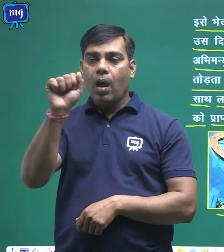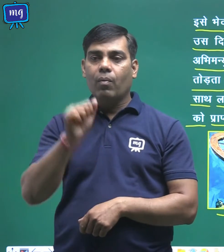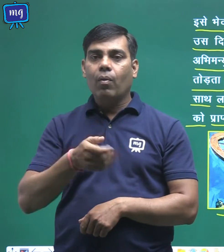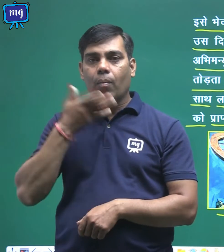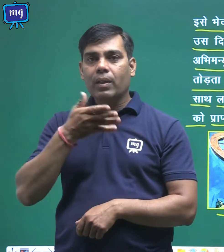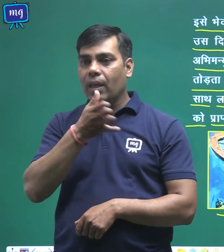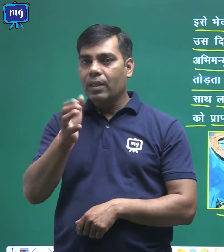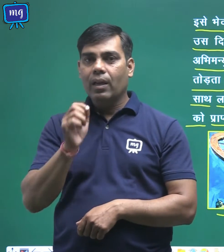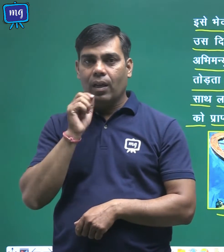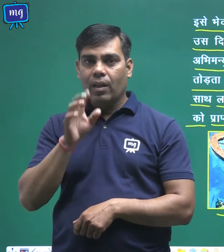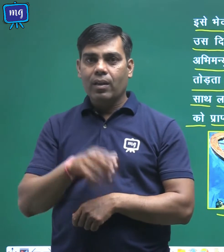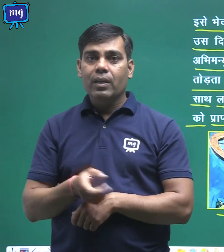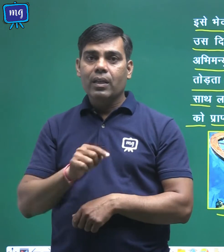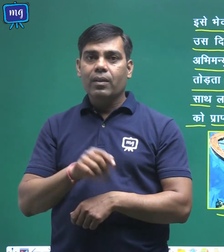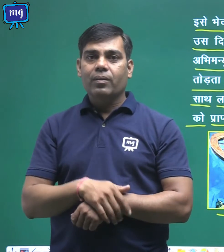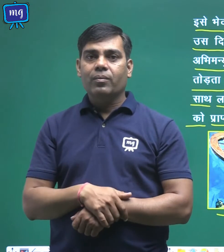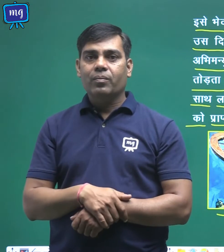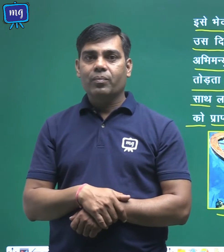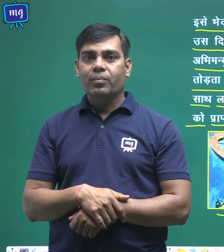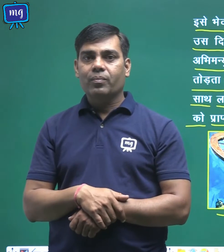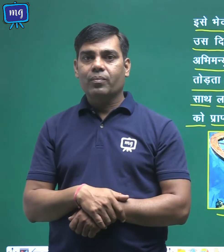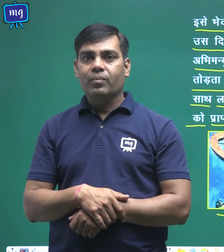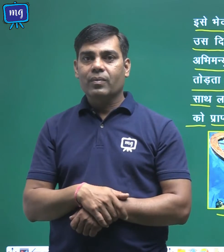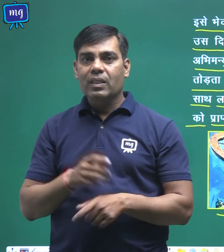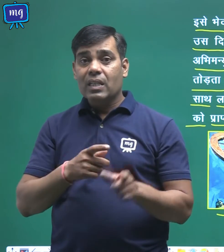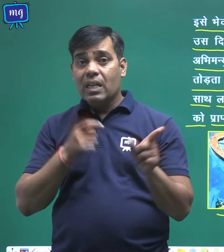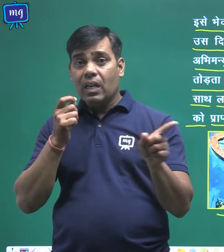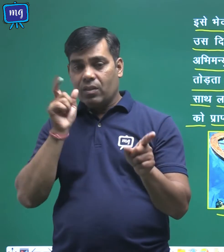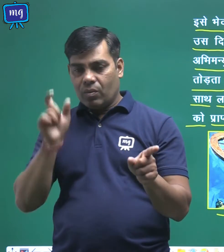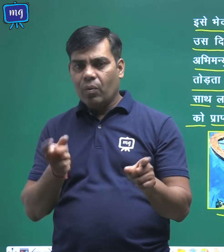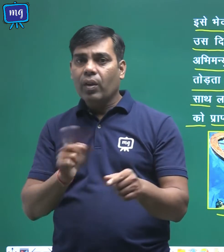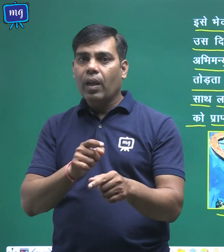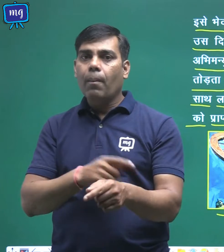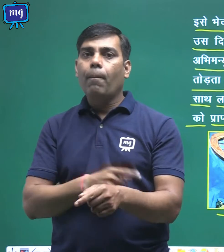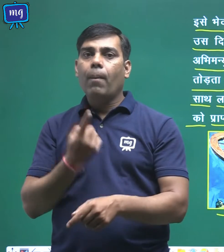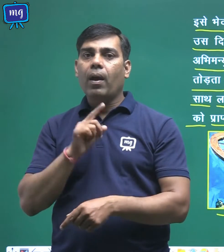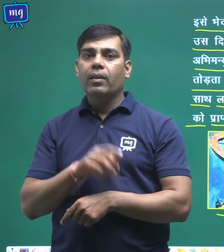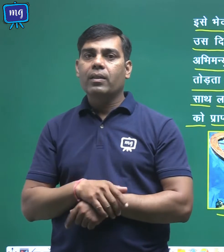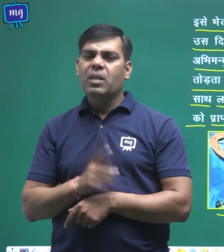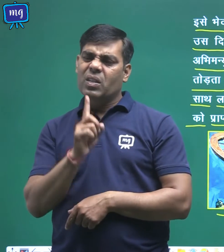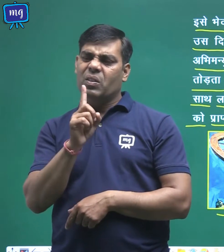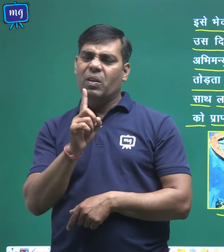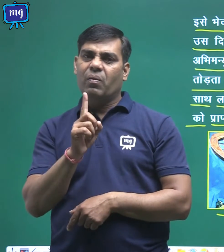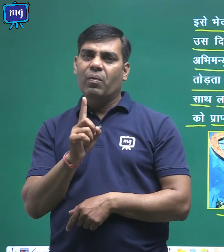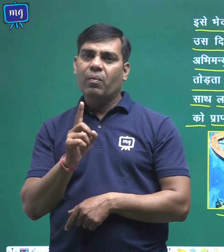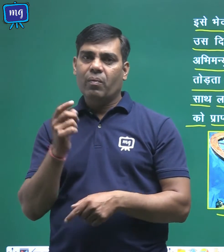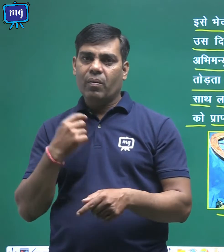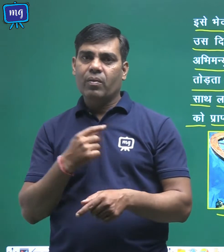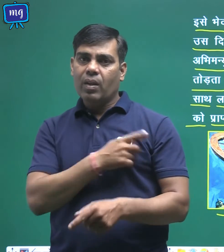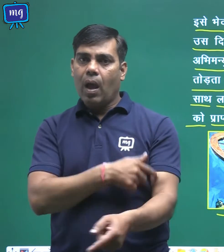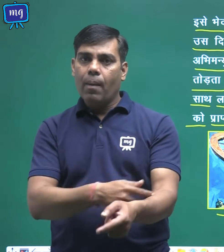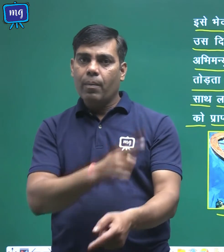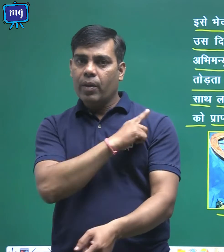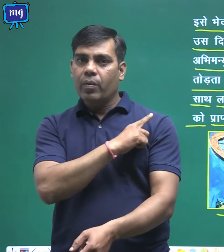था कि अर्जुन के बाद सिर्फ अभिमन्यु ही